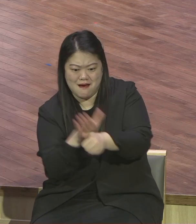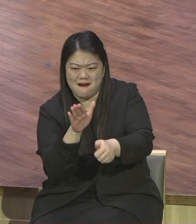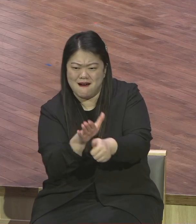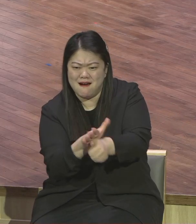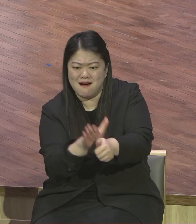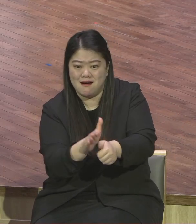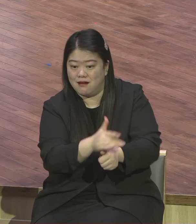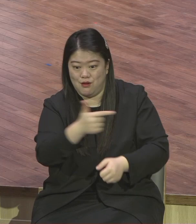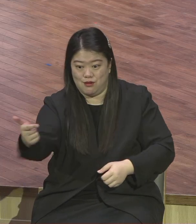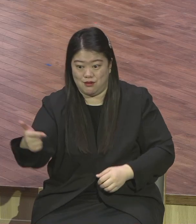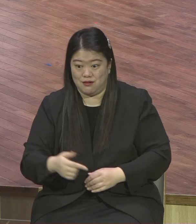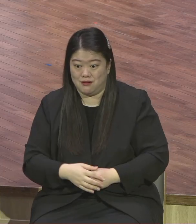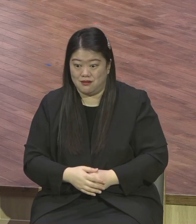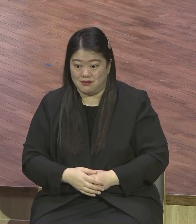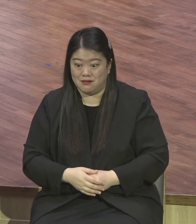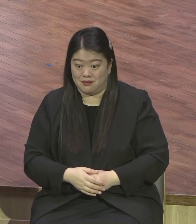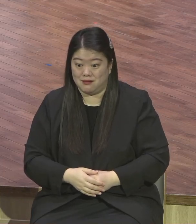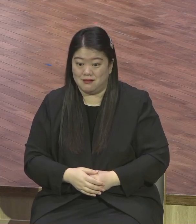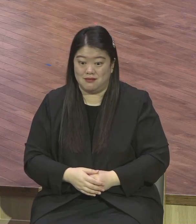뭐 대단하죠.